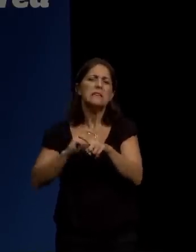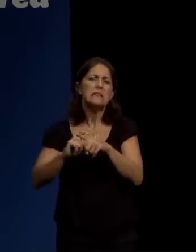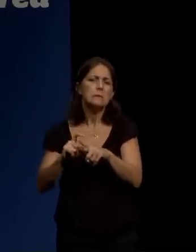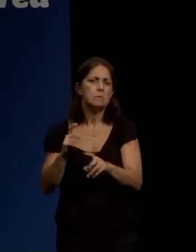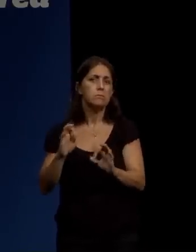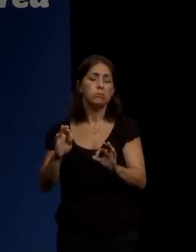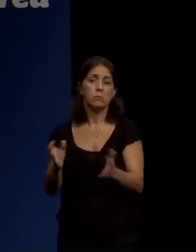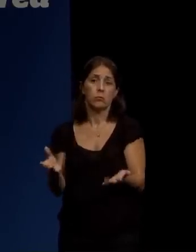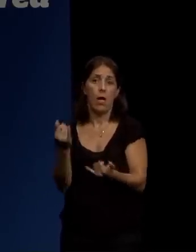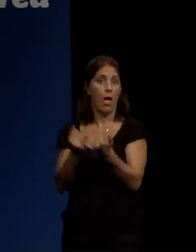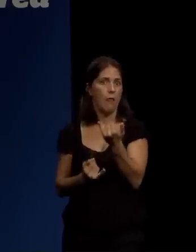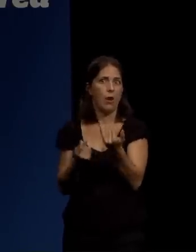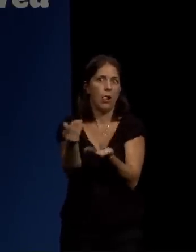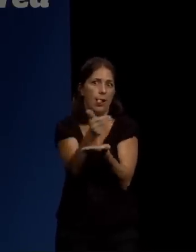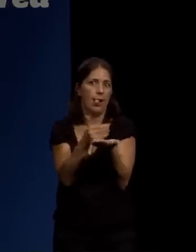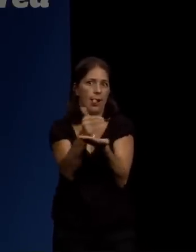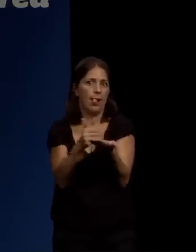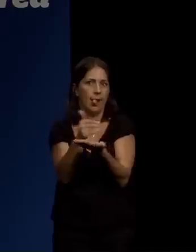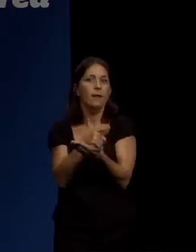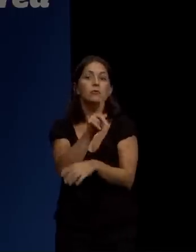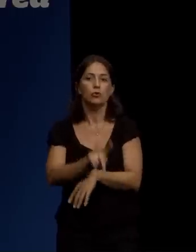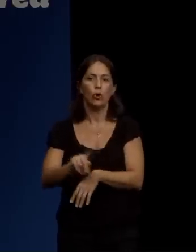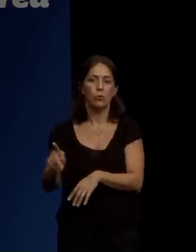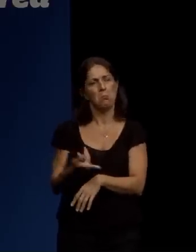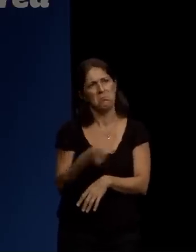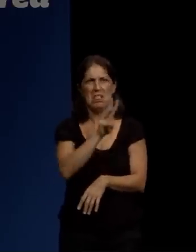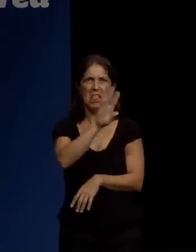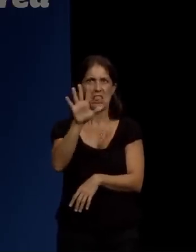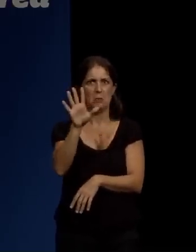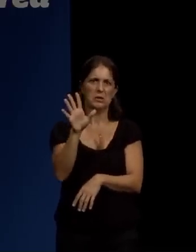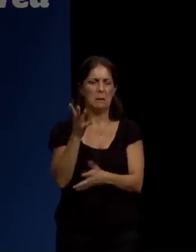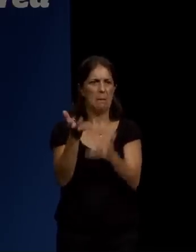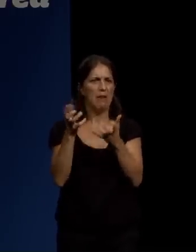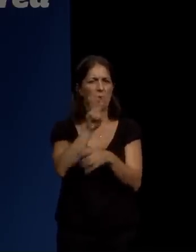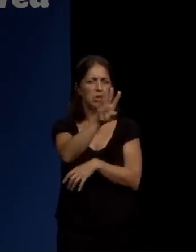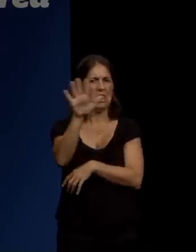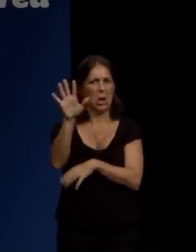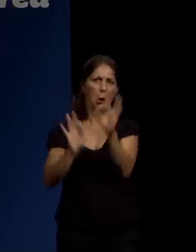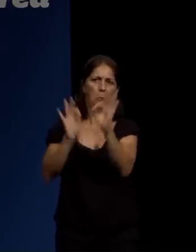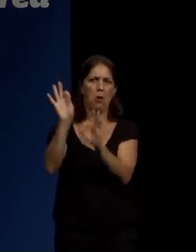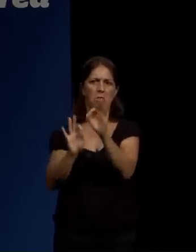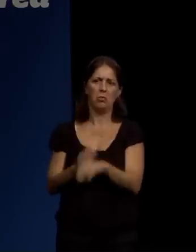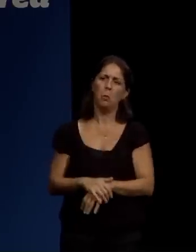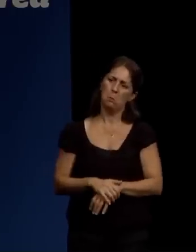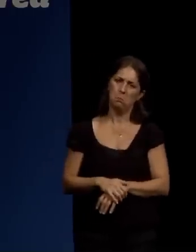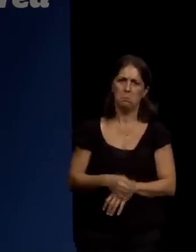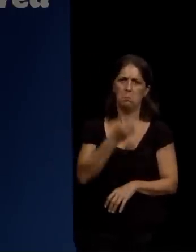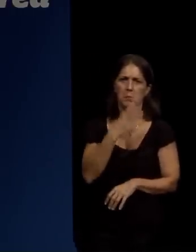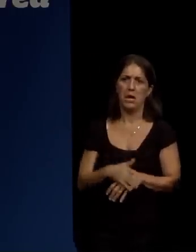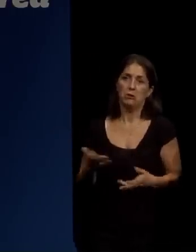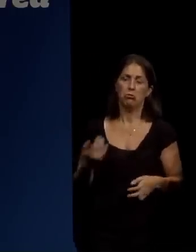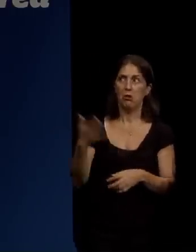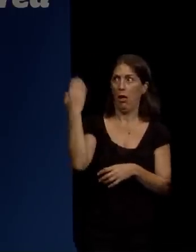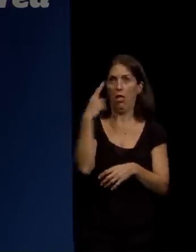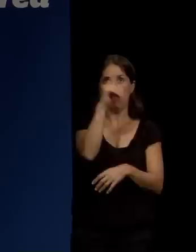Por necesidade de obter lucro empresarial. 35% de beneficio empresarial, concretamente. De media. Bien. O sea que antes